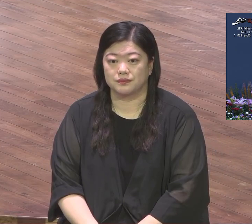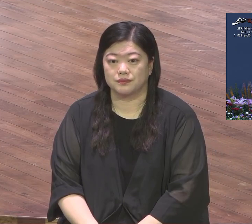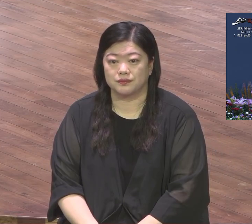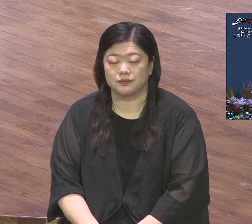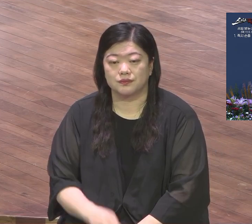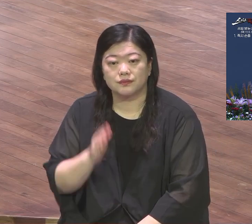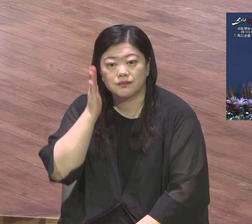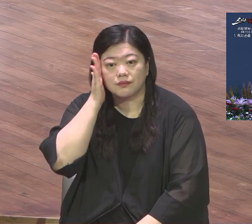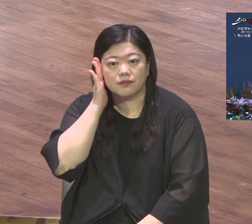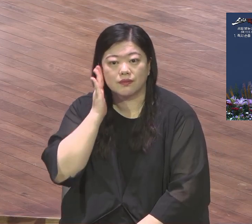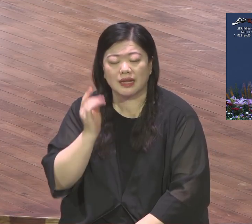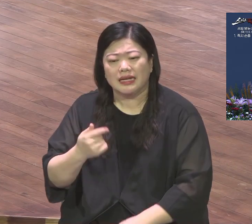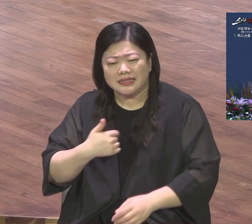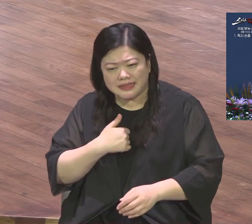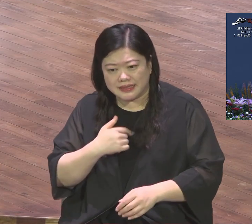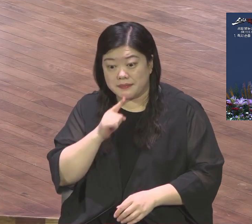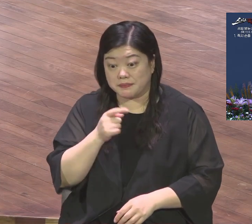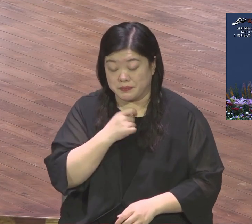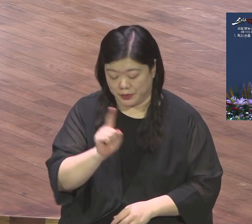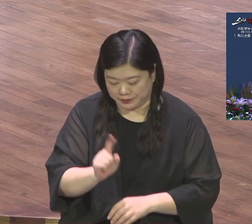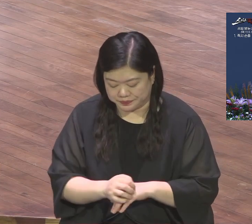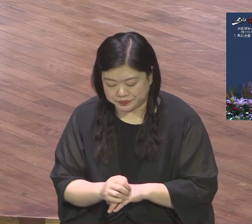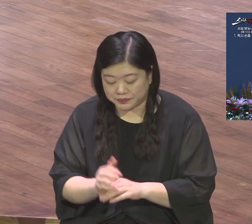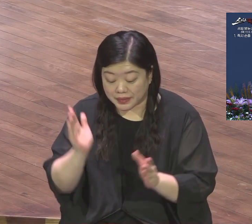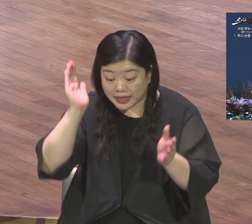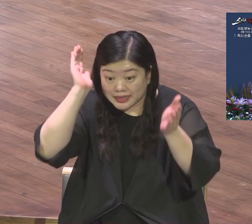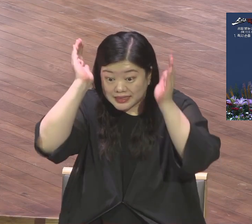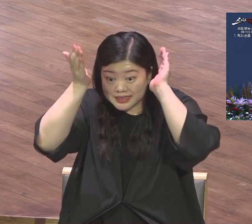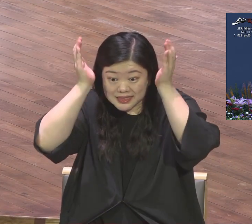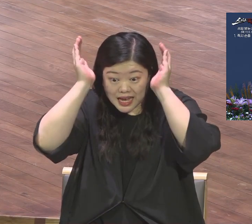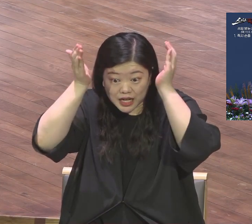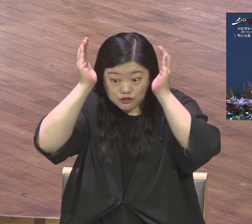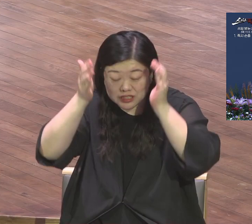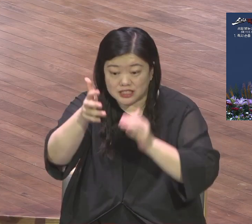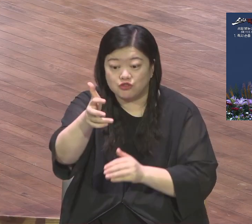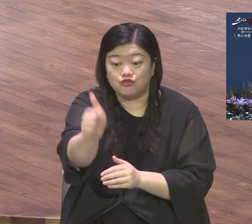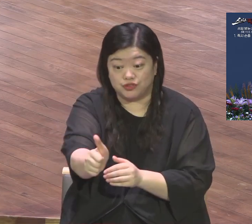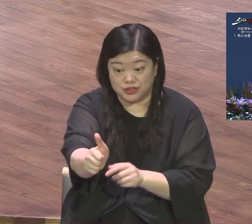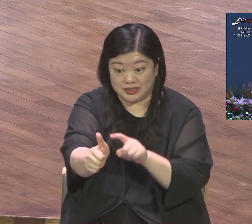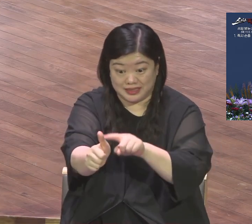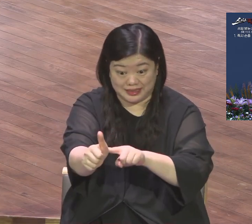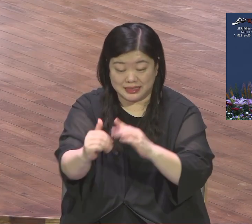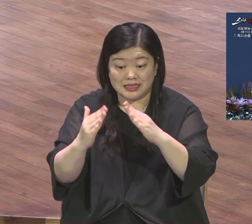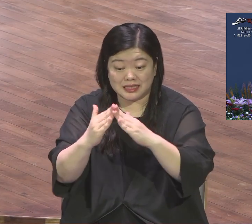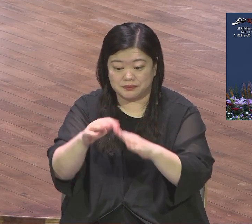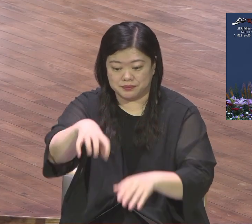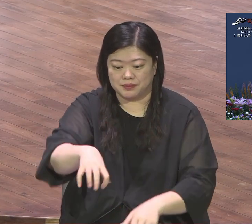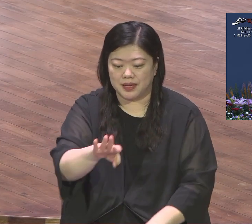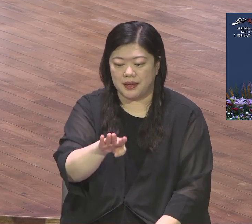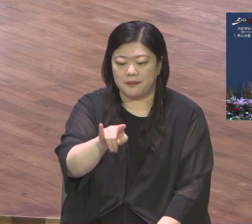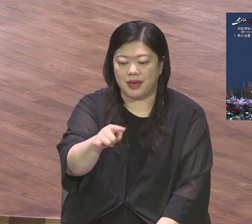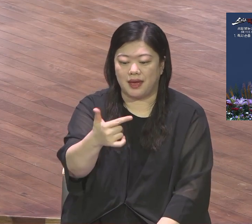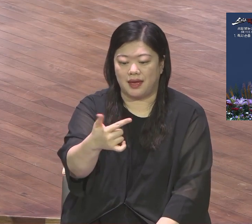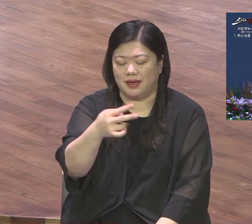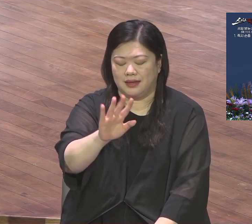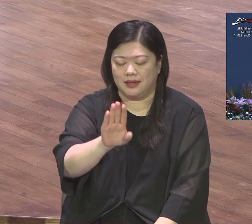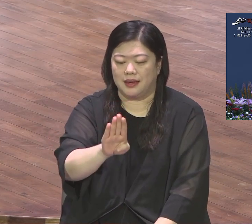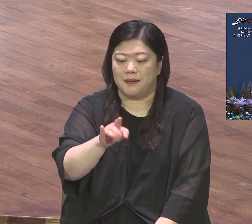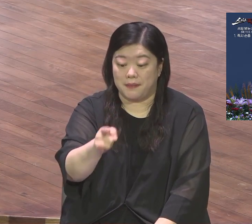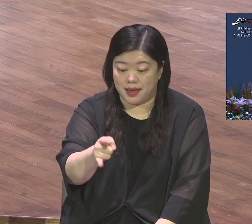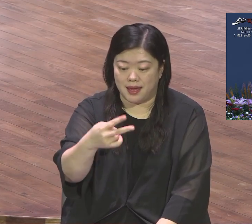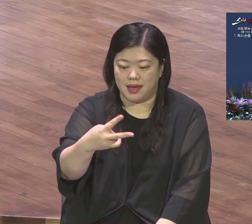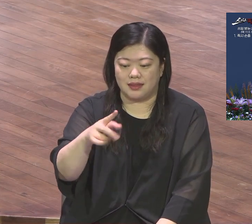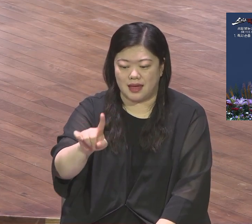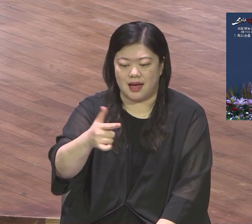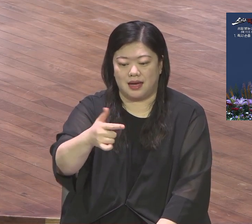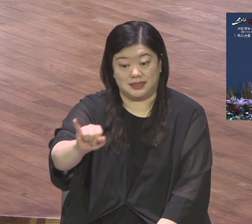나귀를 기르던 주인입니다. 당시에 이 나귀 주인이 살던 베다니 이 베다니야 그랬잖아요. 이